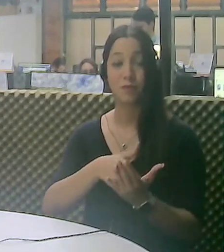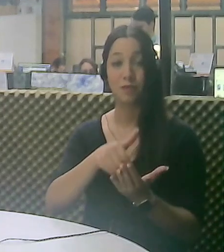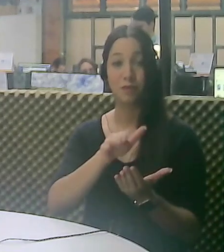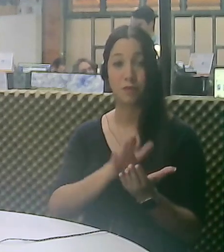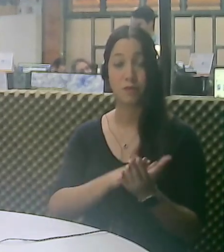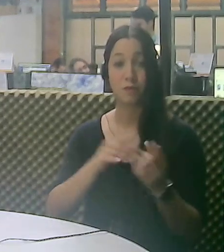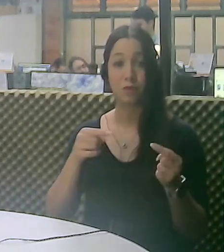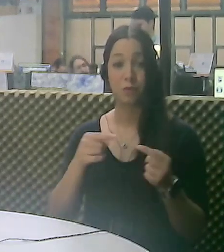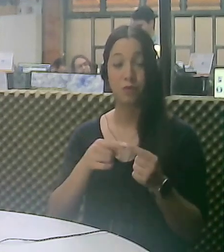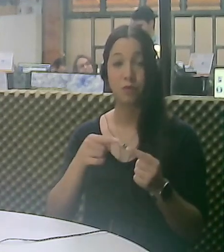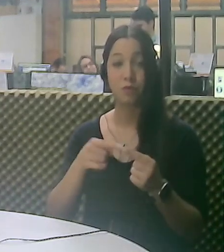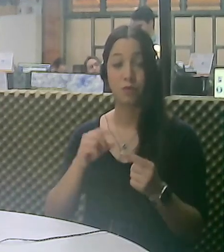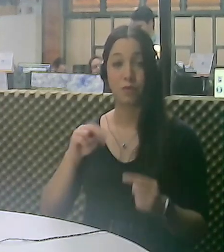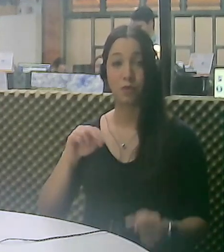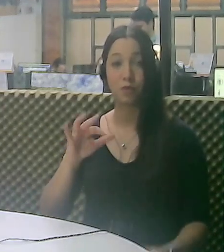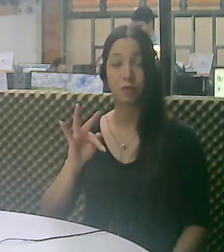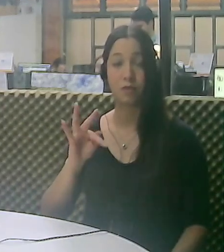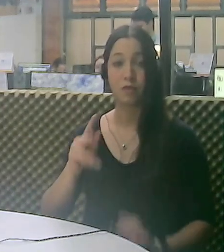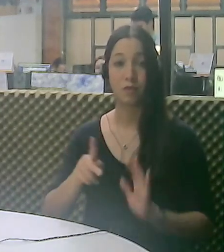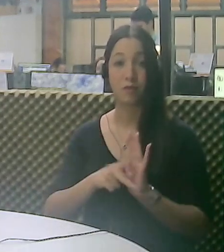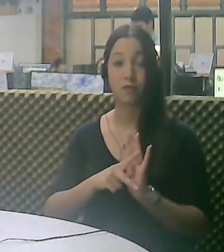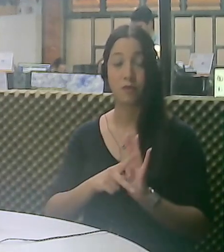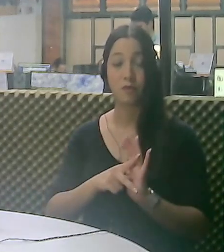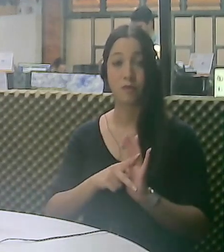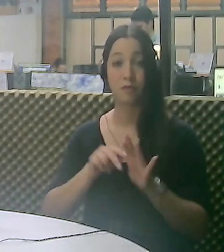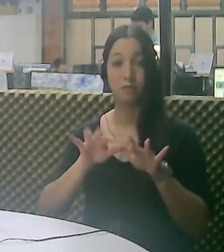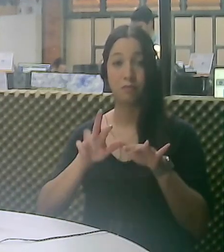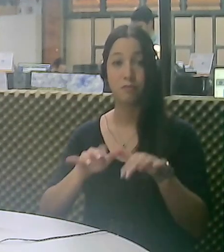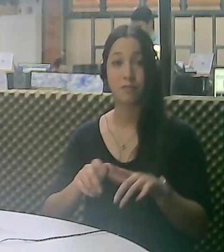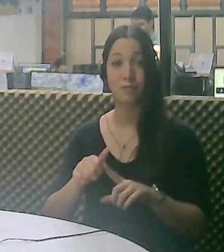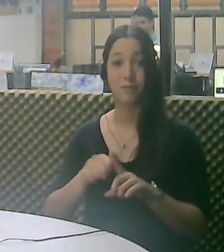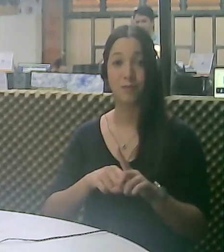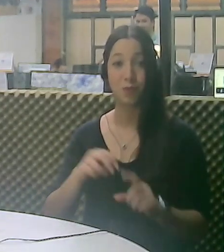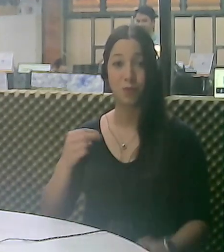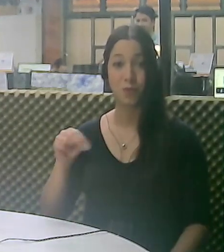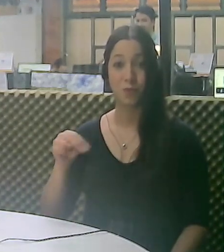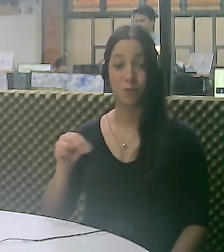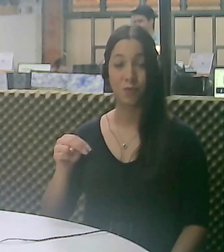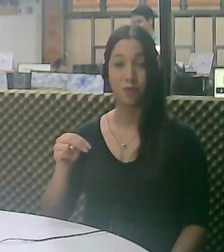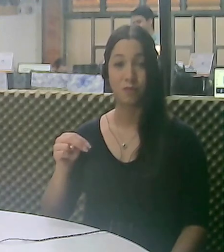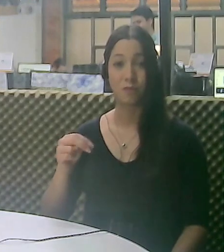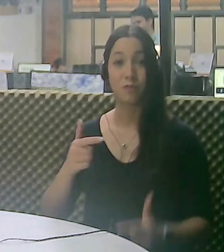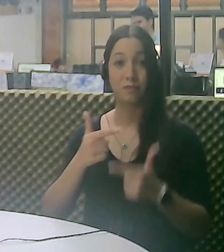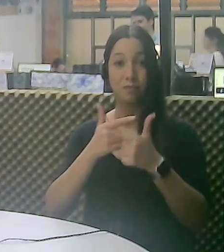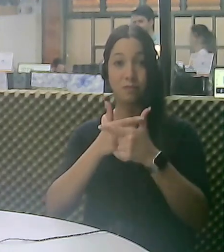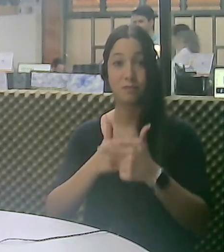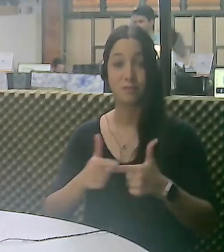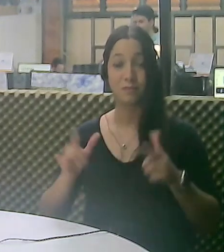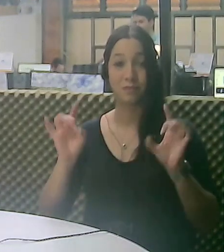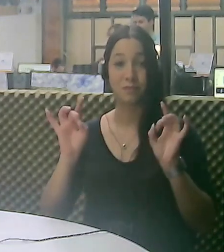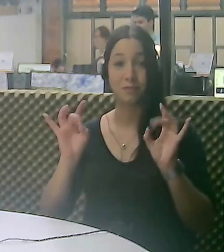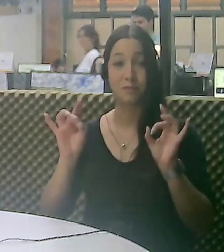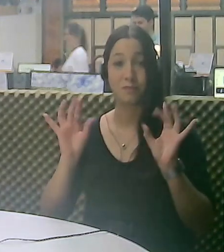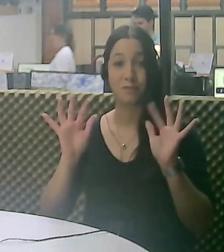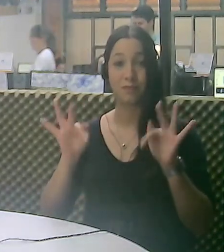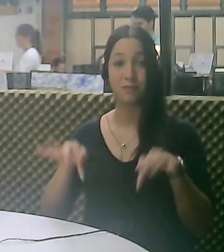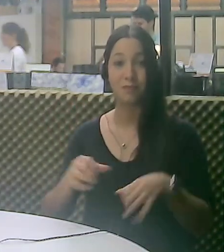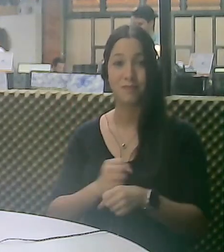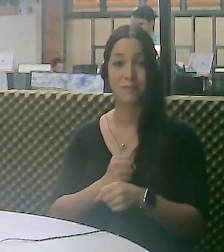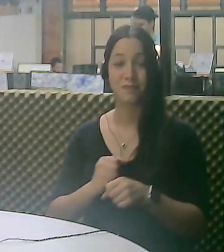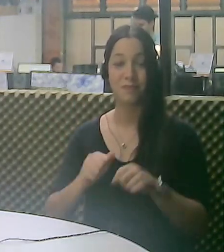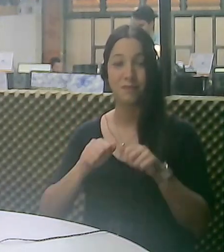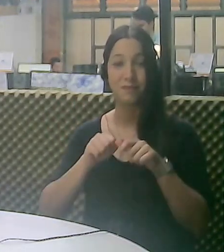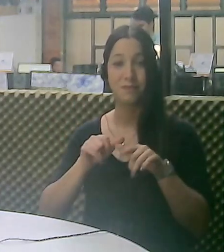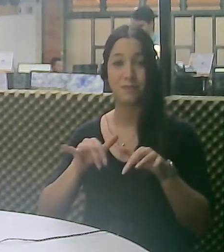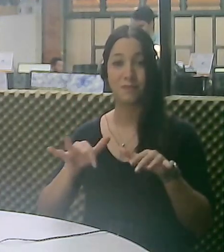com base nas notas fiscais de serviços eletrônicos do mês de novembro. O sorteio especial de fim de ano